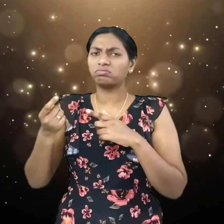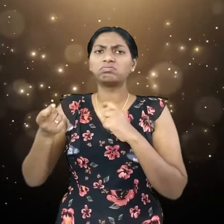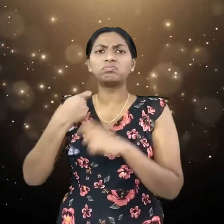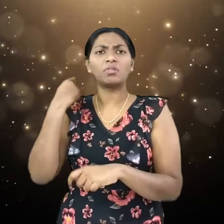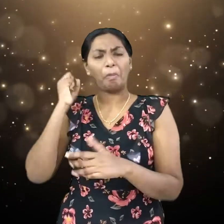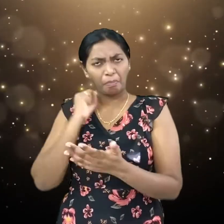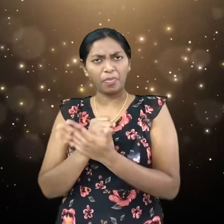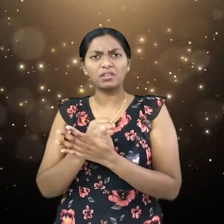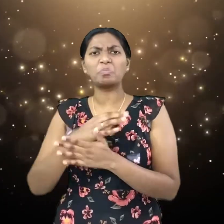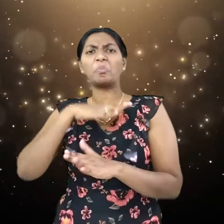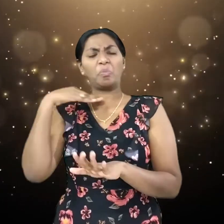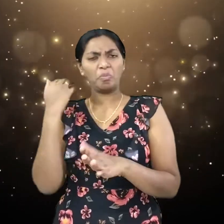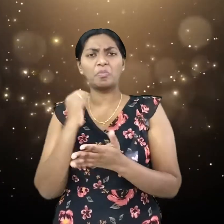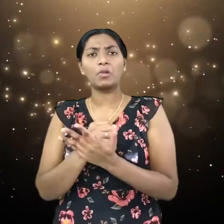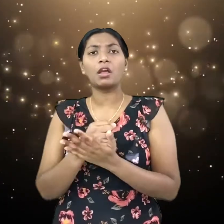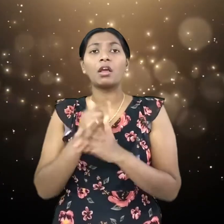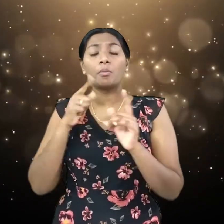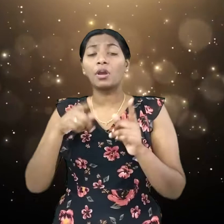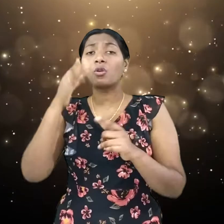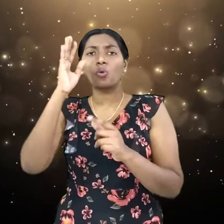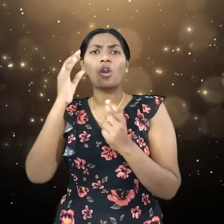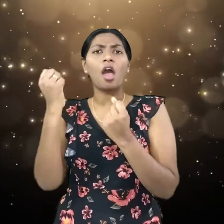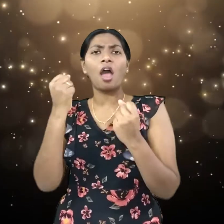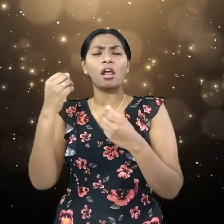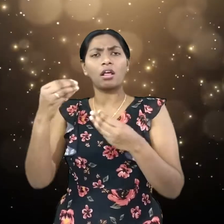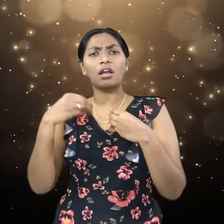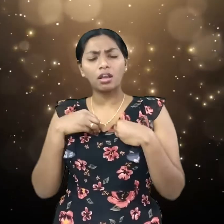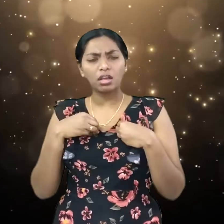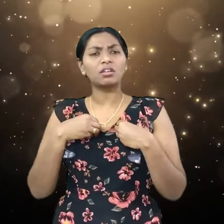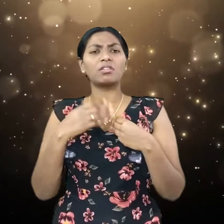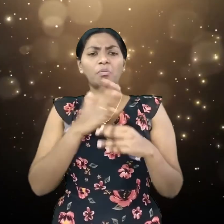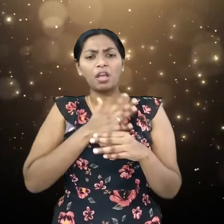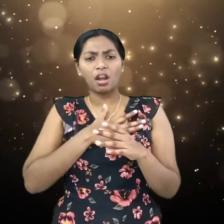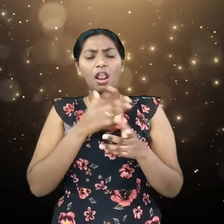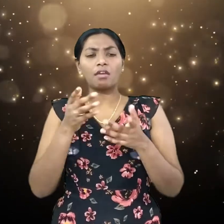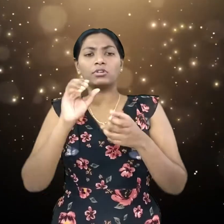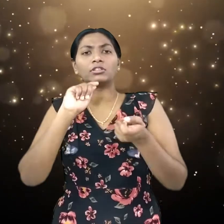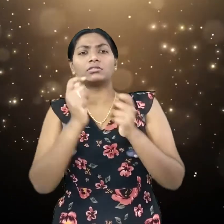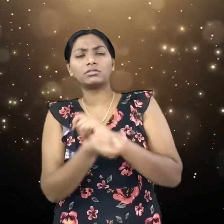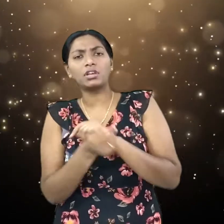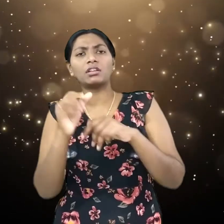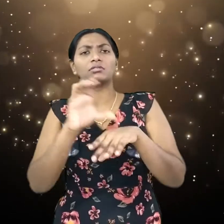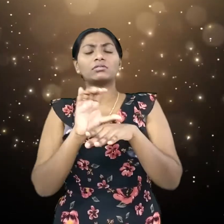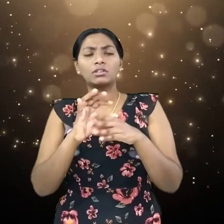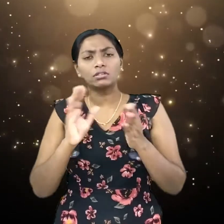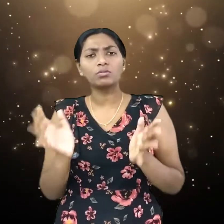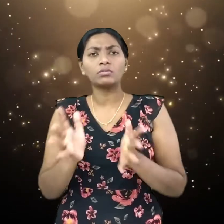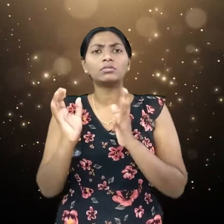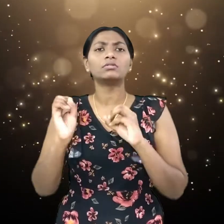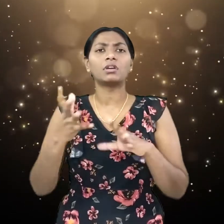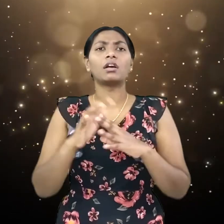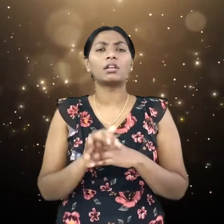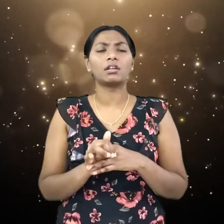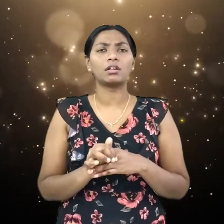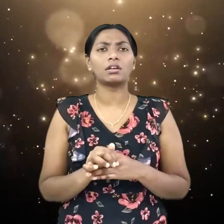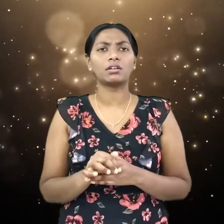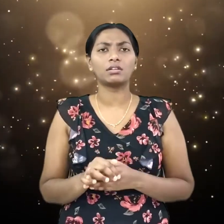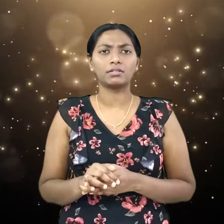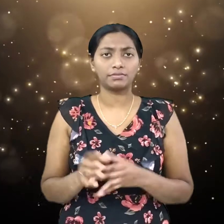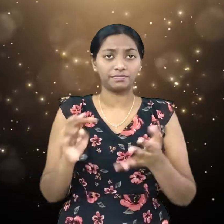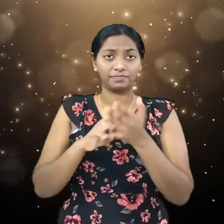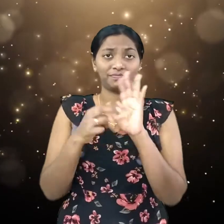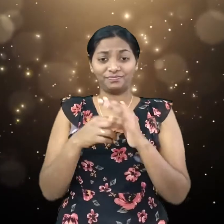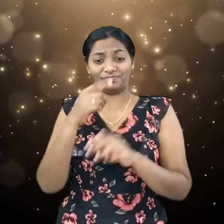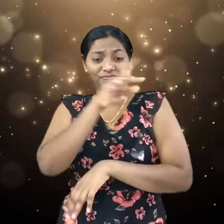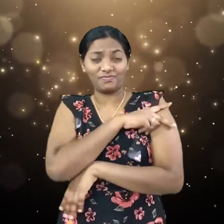था। आगे बढ़ते रहते, मैं परमेश्वर के अनुग्रह के उस दान के अनुसार जो उसकी सामर्थ्य के प्रभाव के अनुसार मुझे दिया गया, उस सुसमाचार का सेवक बना। तो